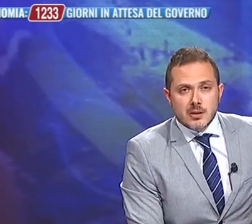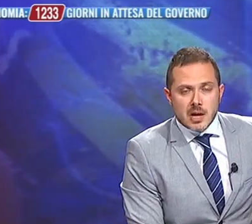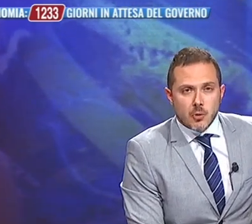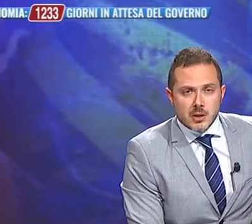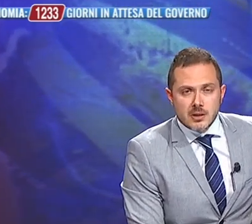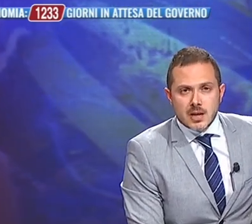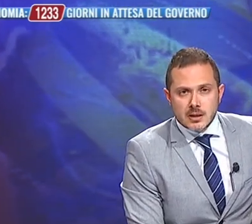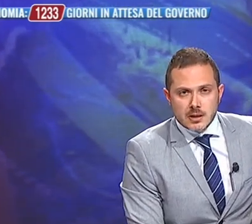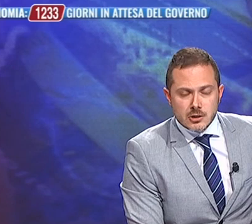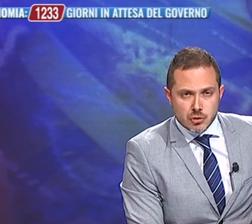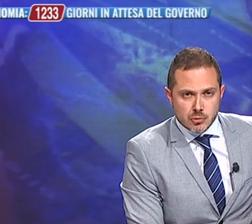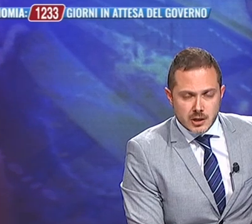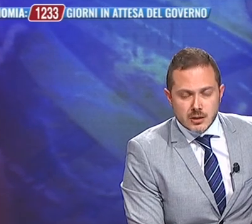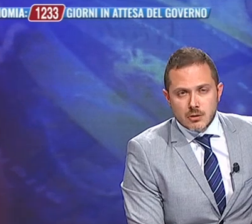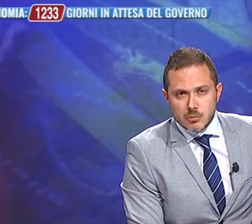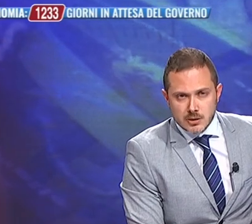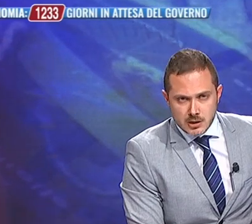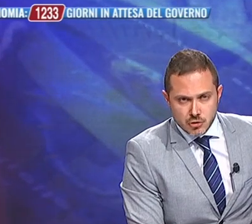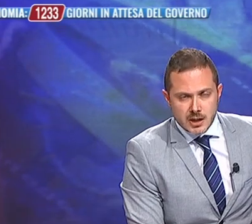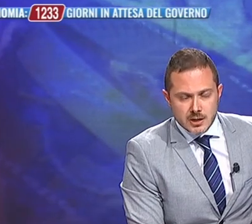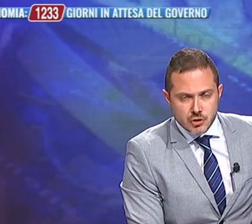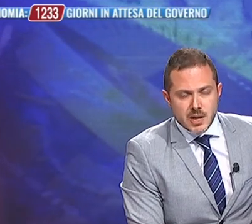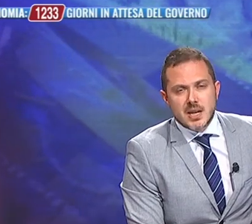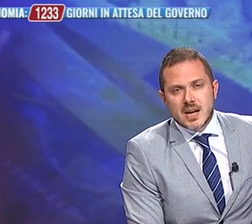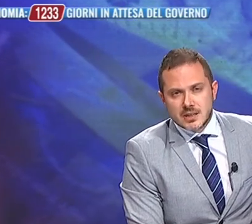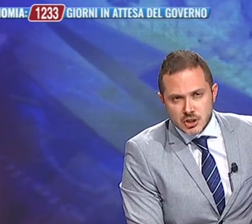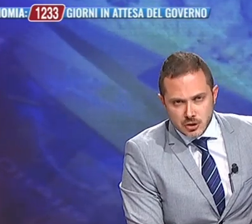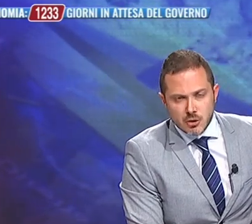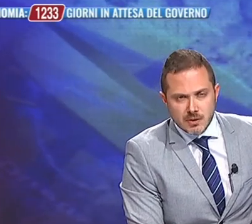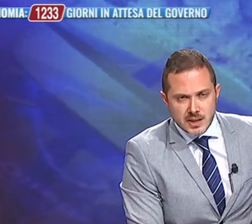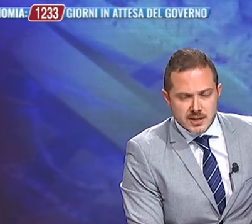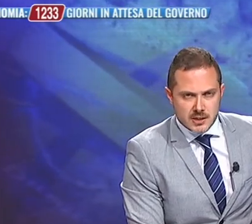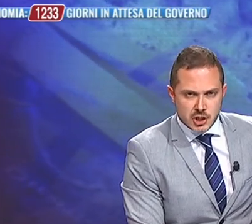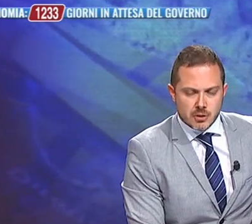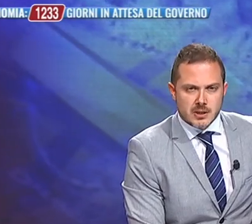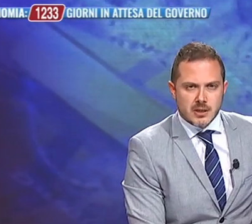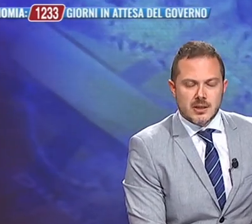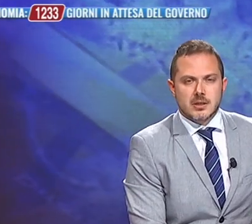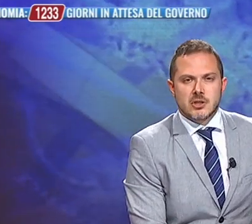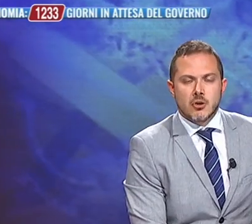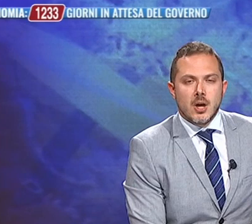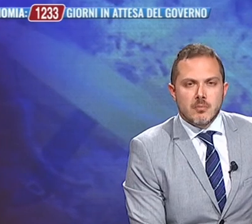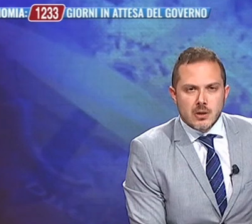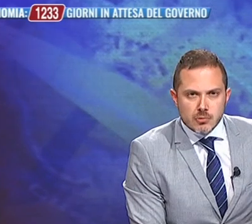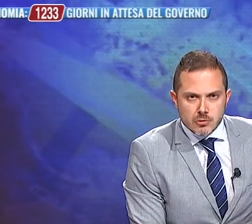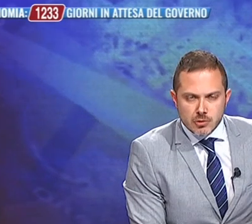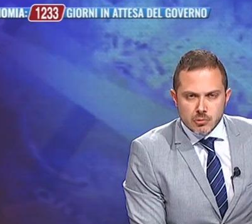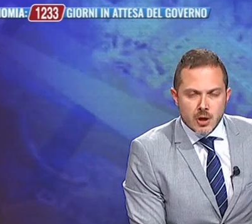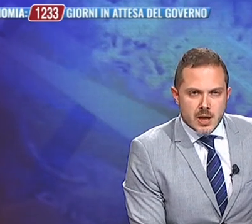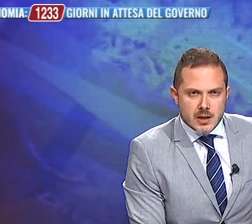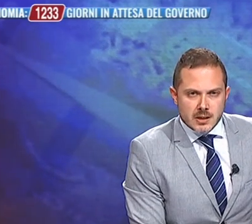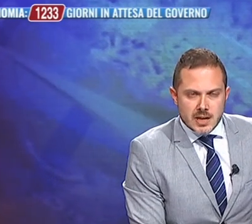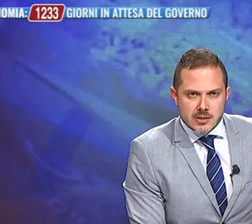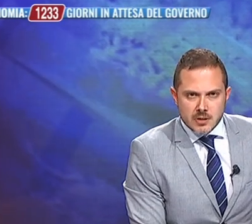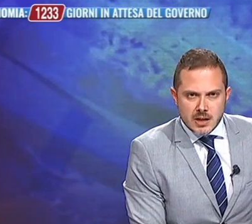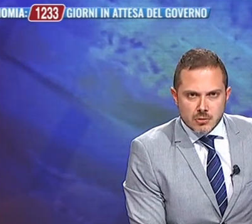14.38, rientriamo in diretta alle 18.30 con il telegiornale regionale, alle 19 Venezia, 19.30 Treviso Belluno. Saluto